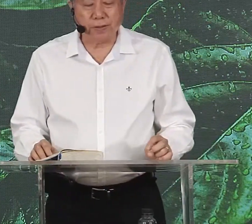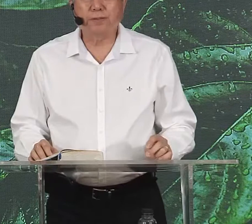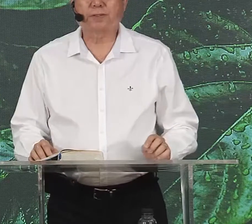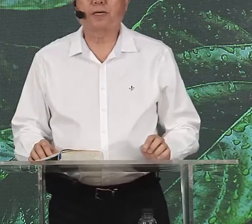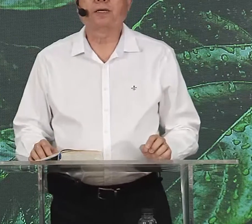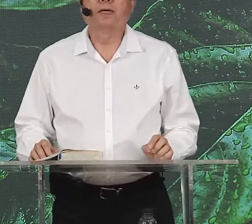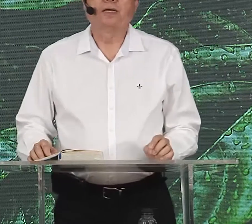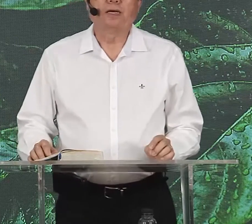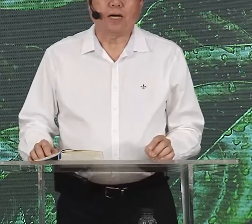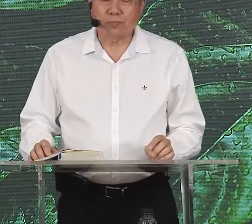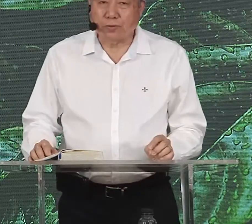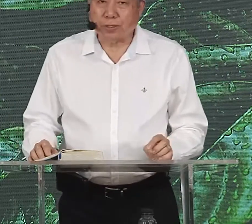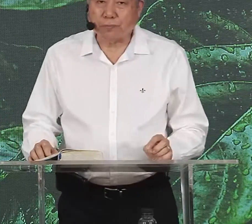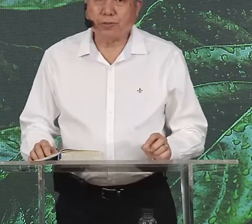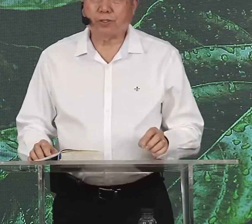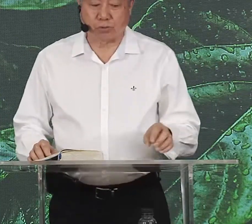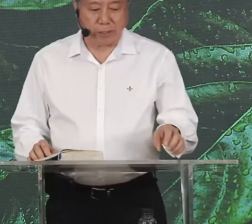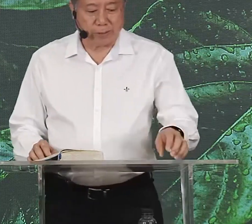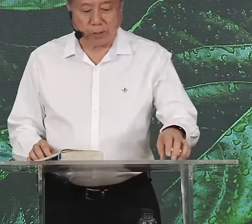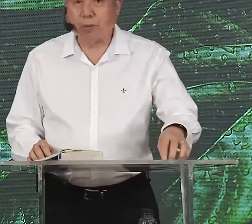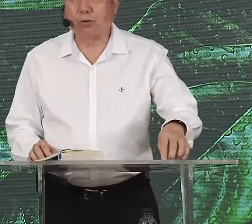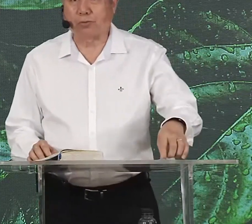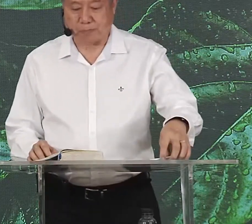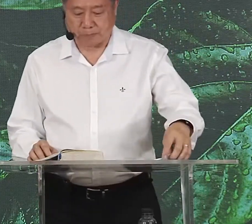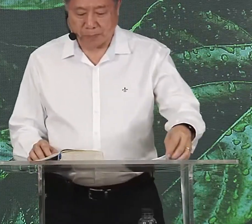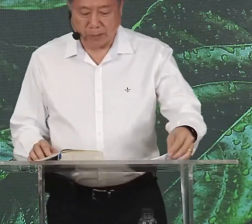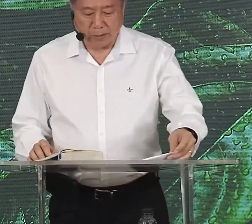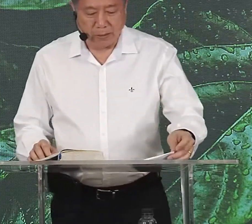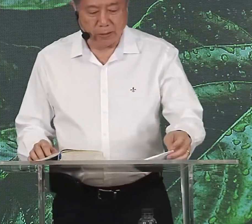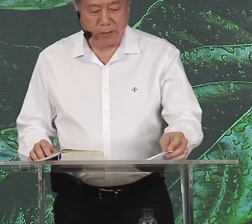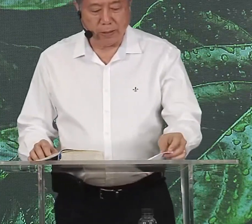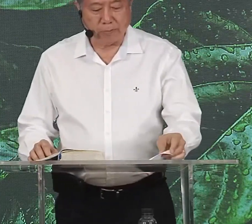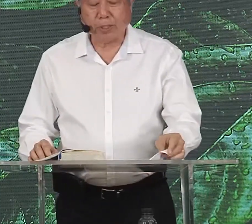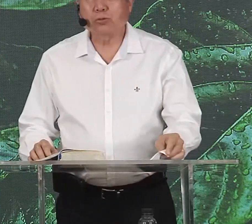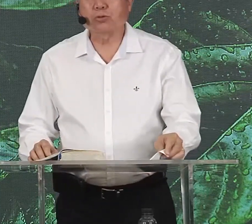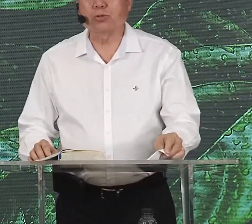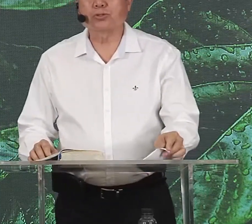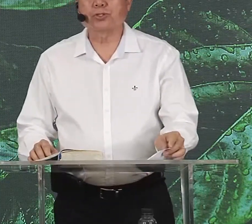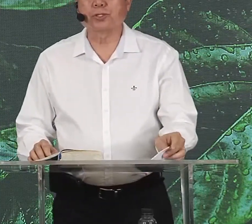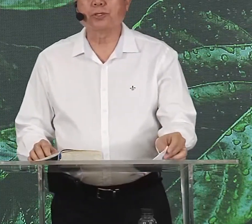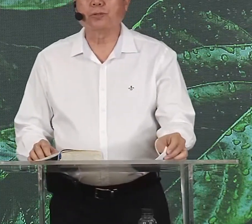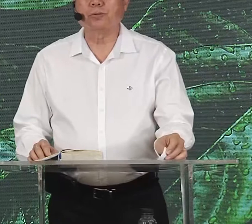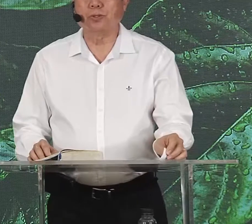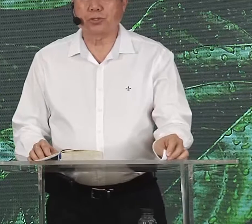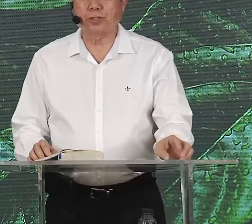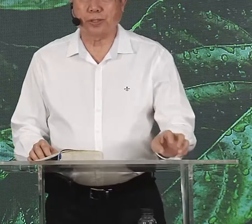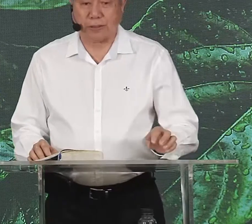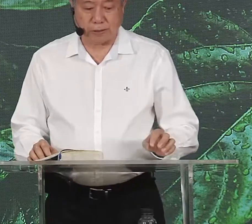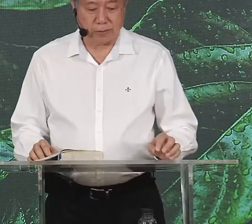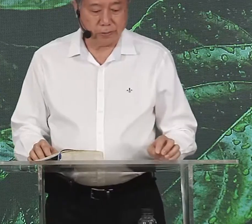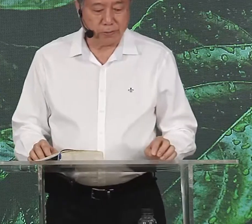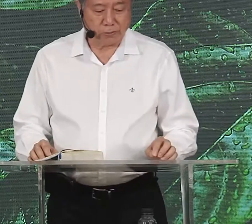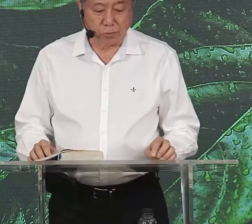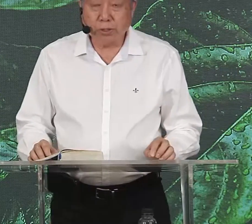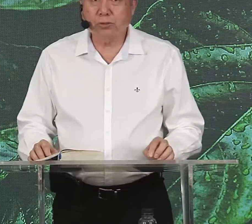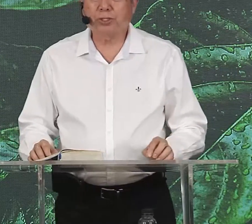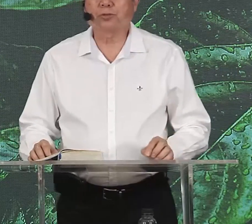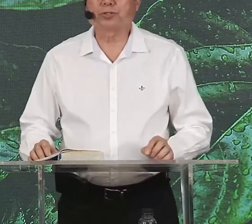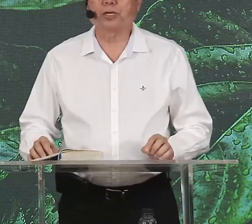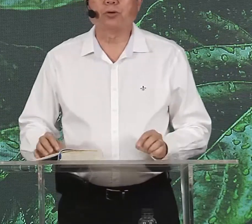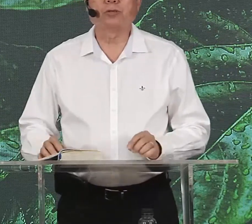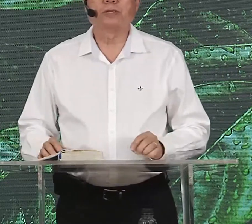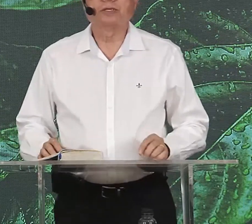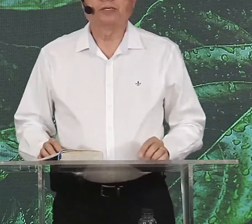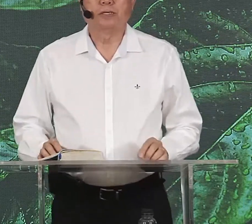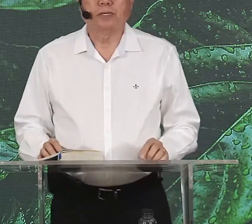da Estância Árvore da Vida, Sumaré, São Paulo. E lembrando todos que hoje é domingo, dia